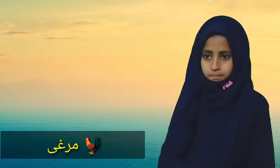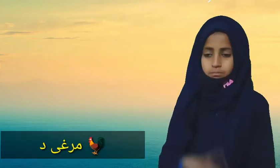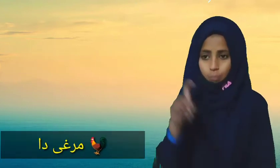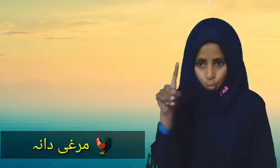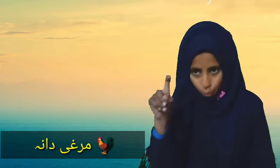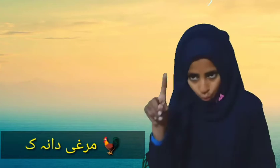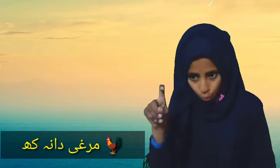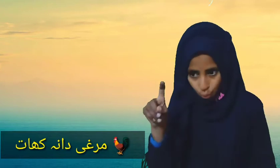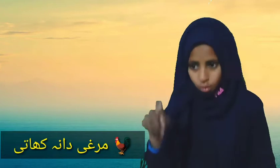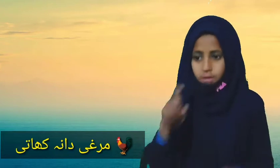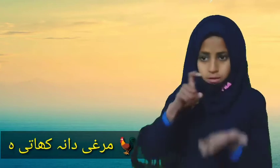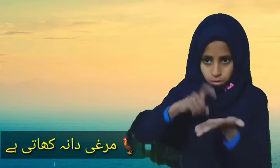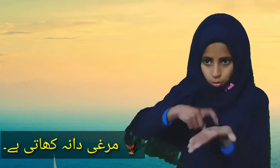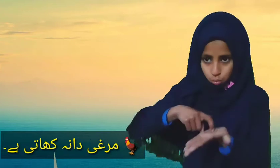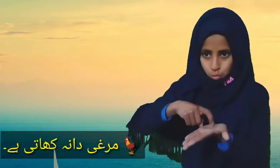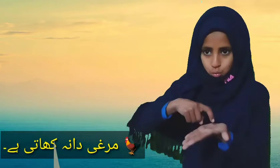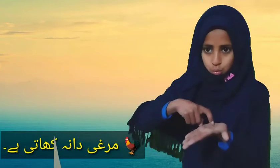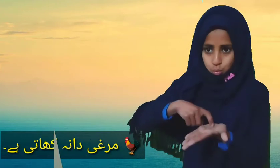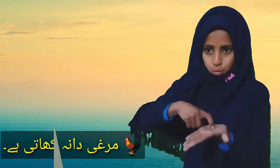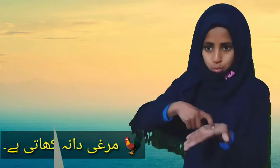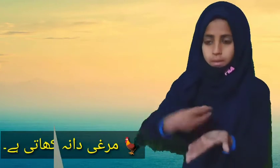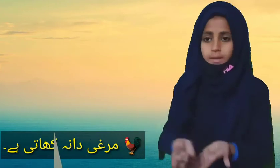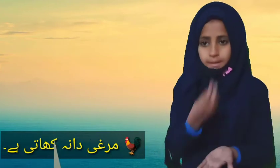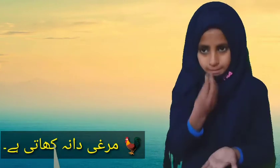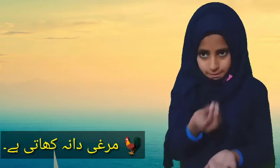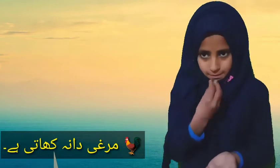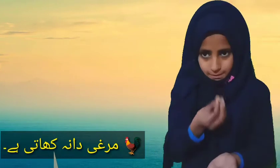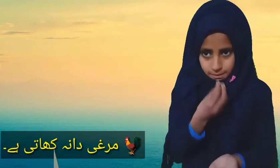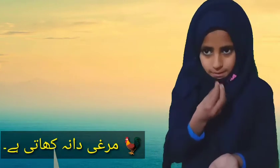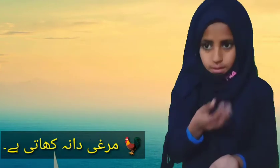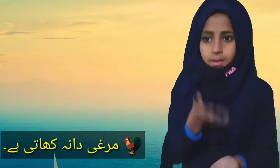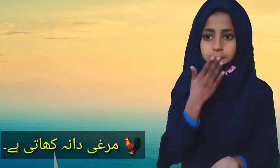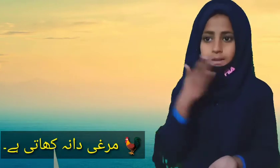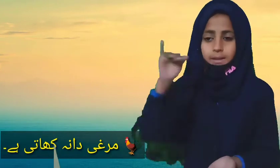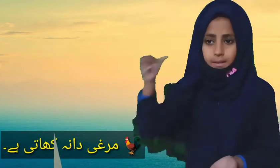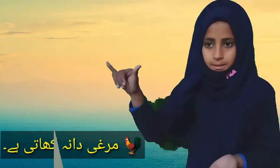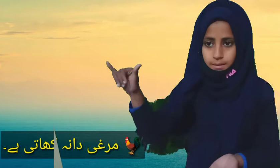मुर्गी दाना खाती है।